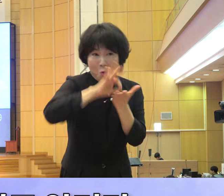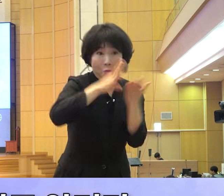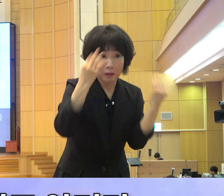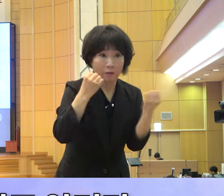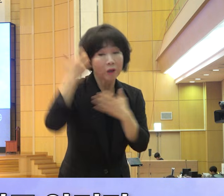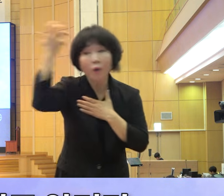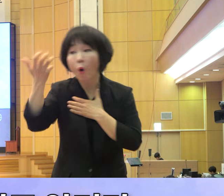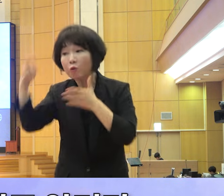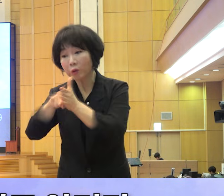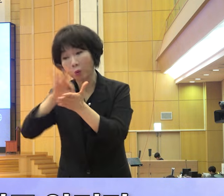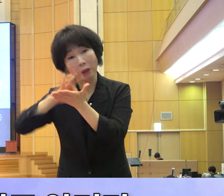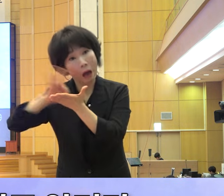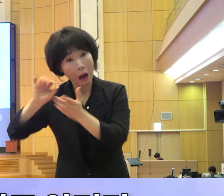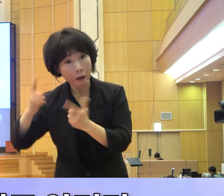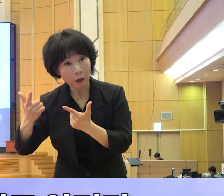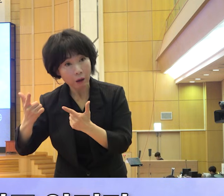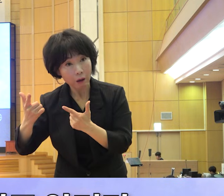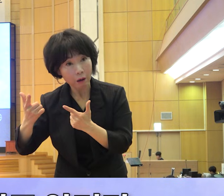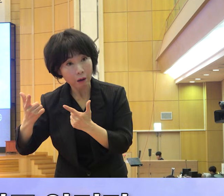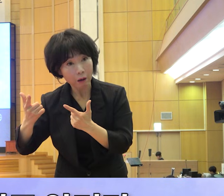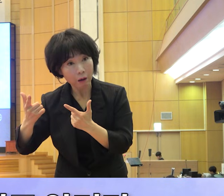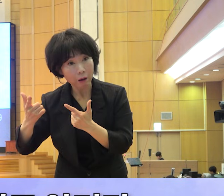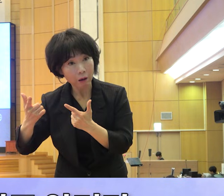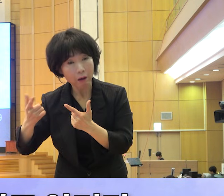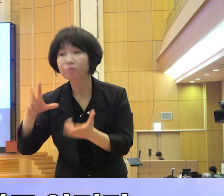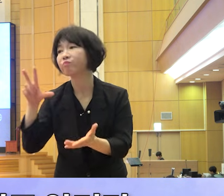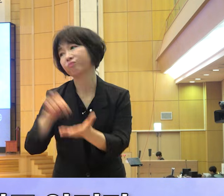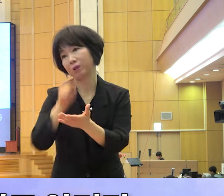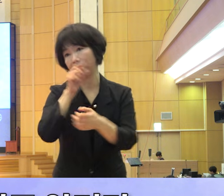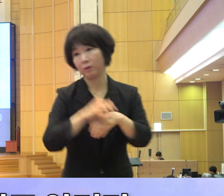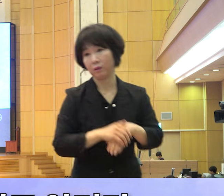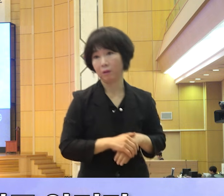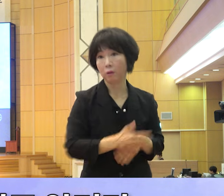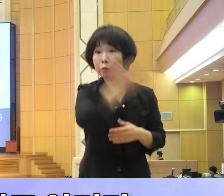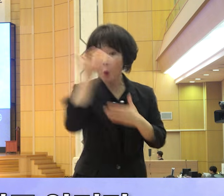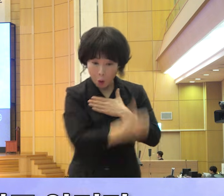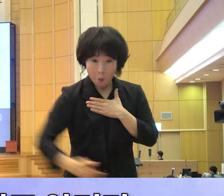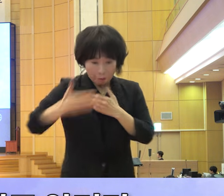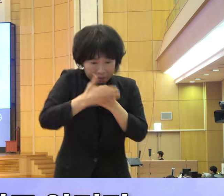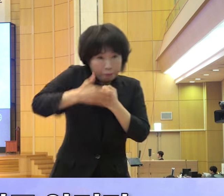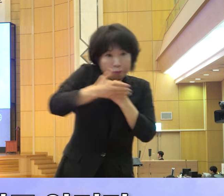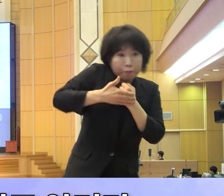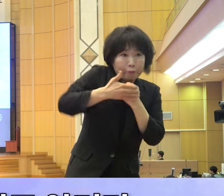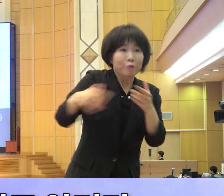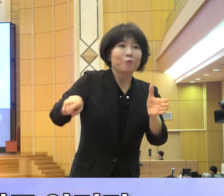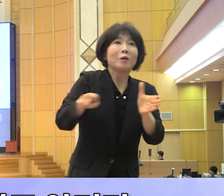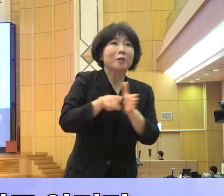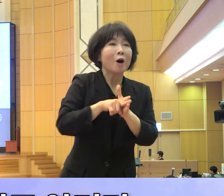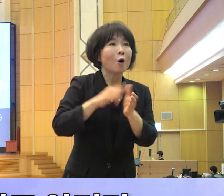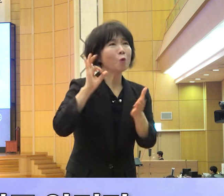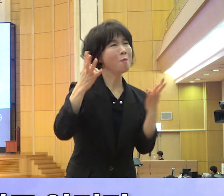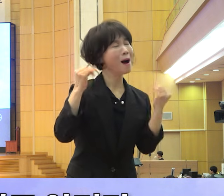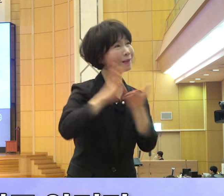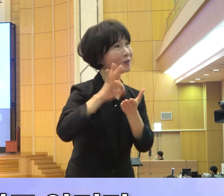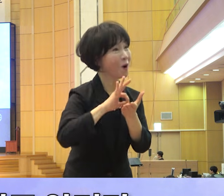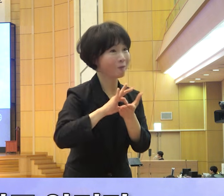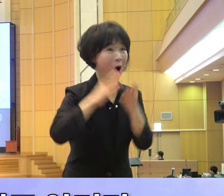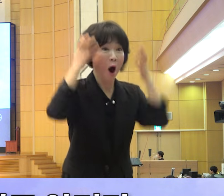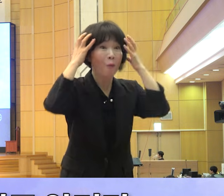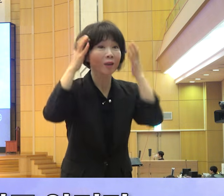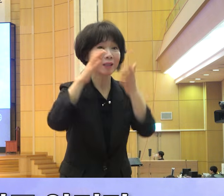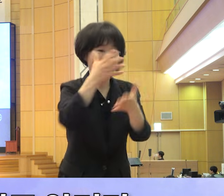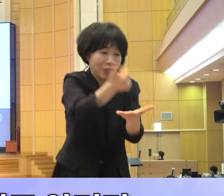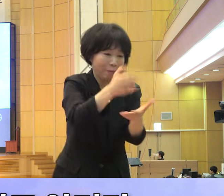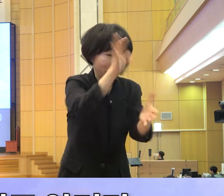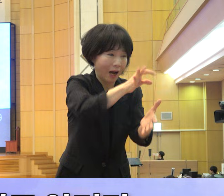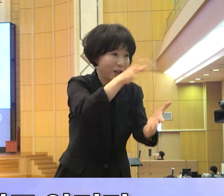그렇잖아요. 육체를 위해서 쓰여지는 것이 얼마나 많습니까? 머리 감을 때 샴푸서부터